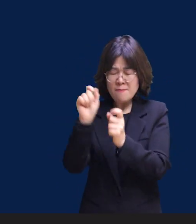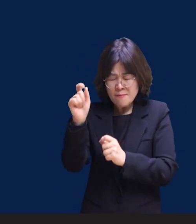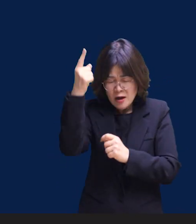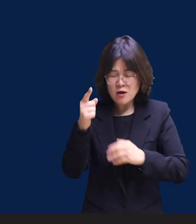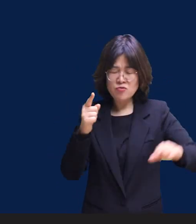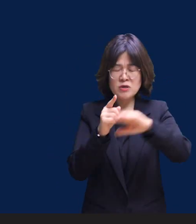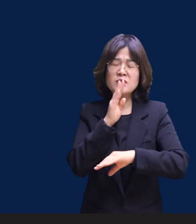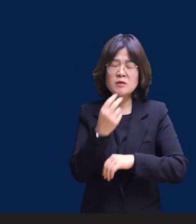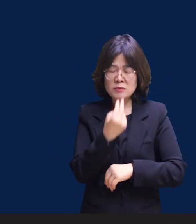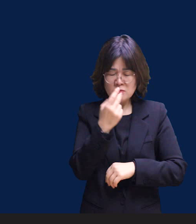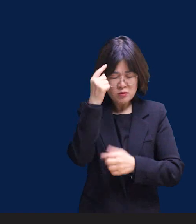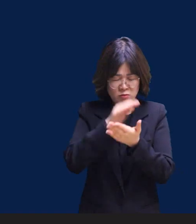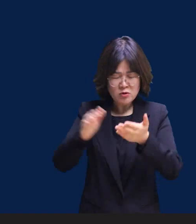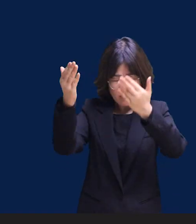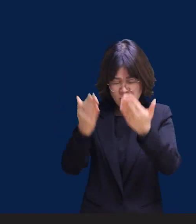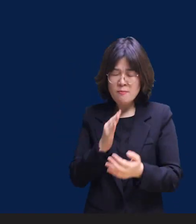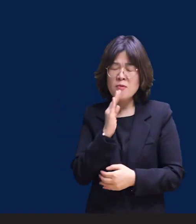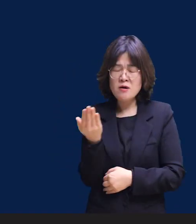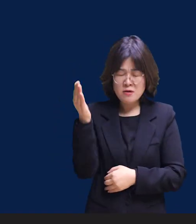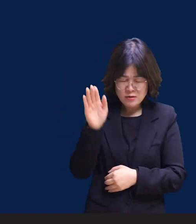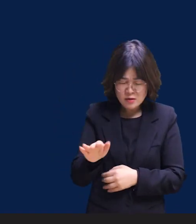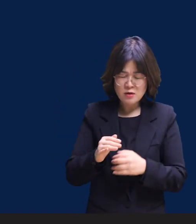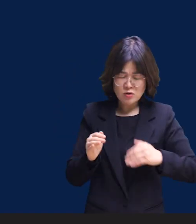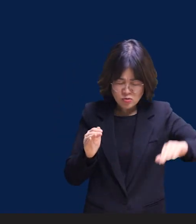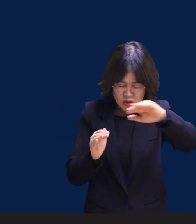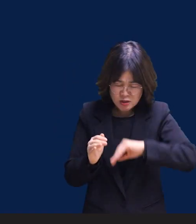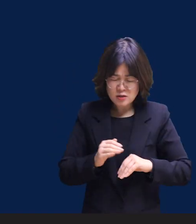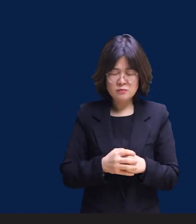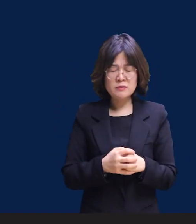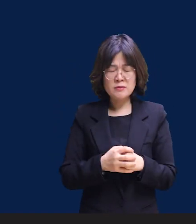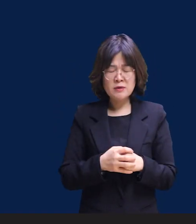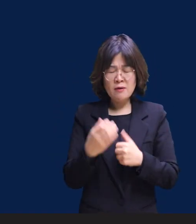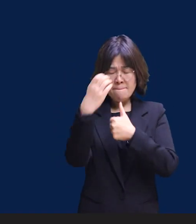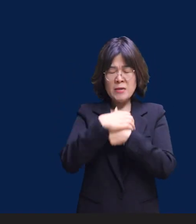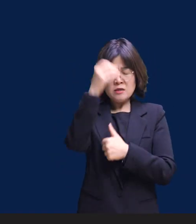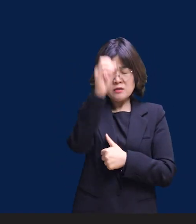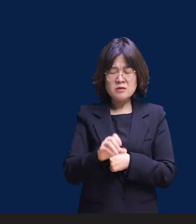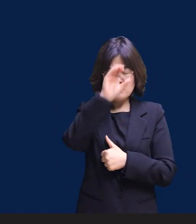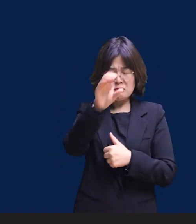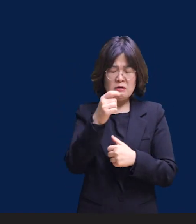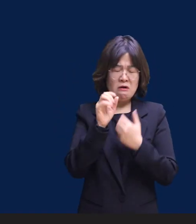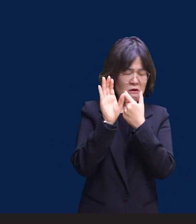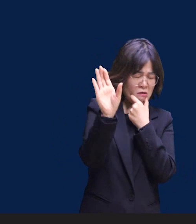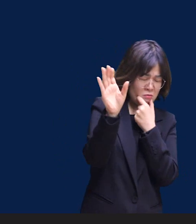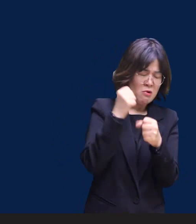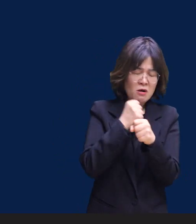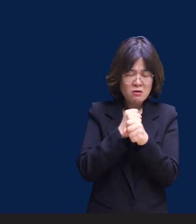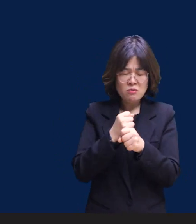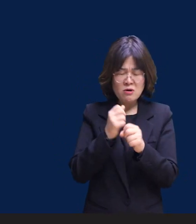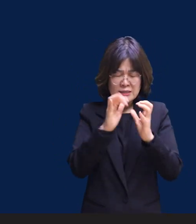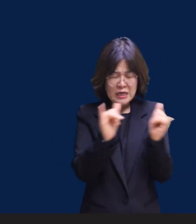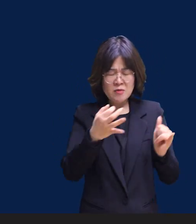당하심으로 저희들에게 참 생명과 평화를 주셨건만, 저희는 저희들에게 맡겨진 십자가를 외면한 채